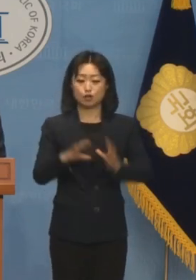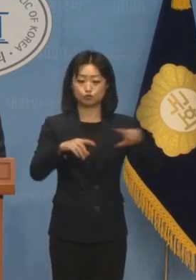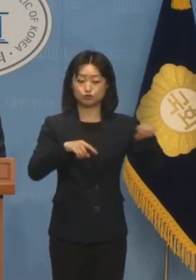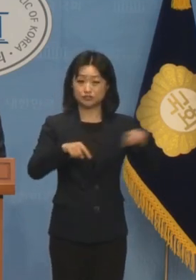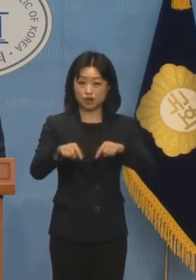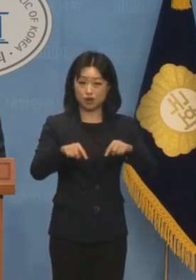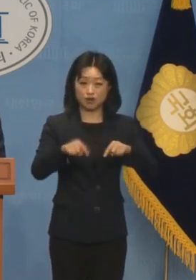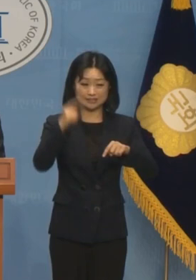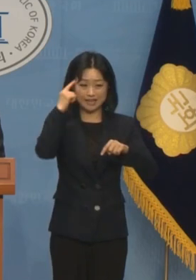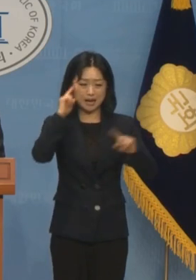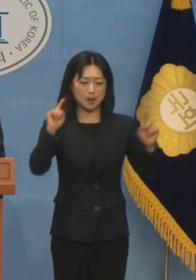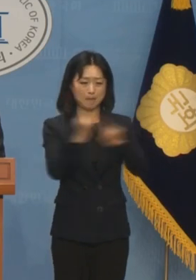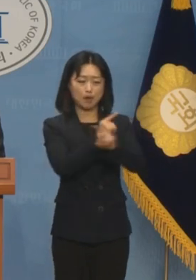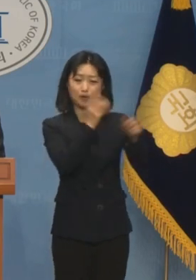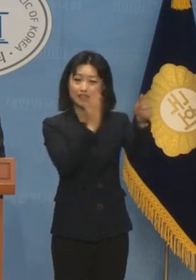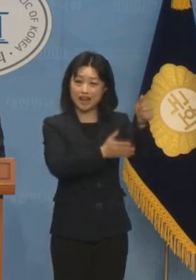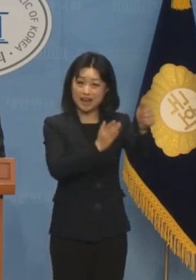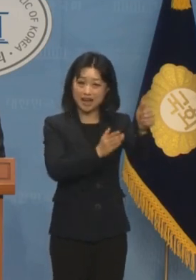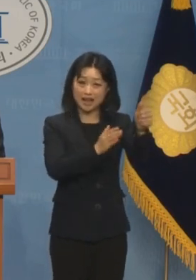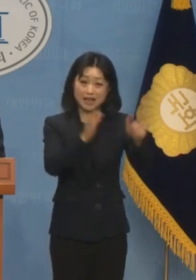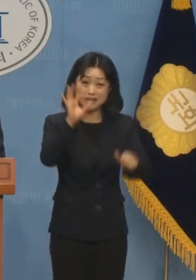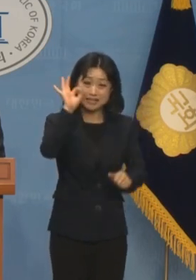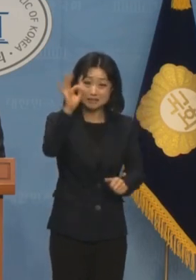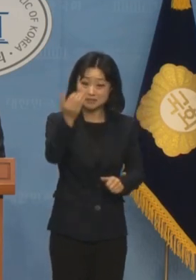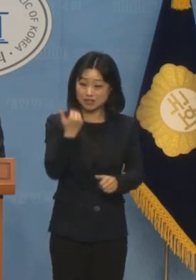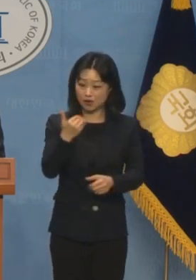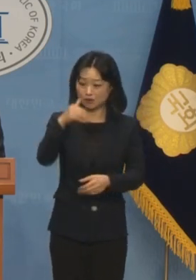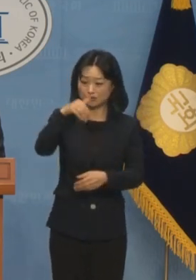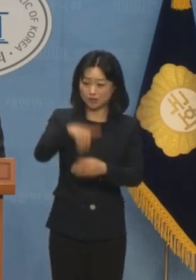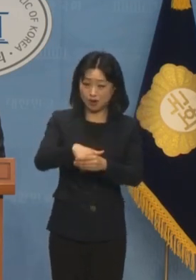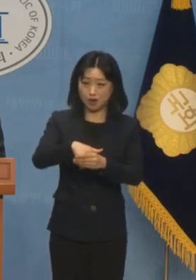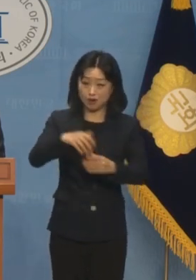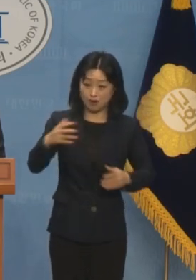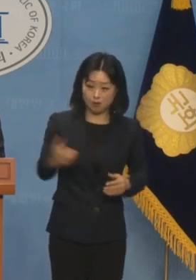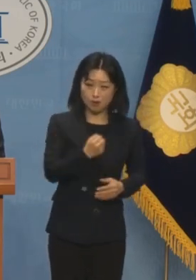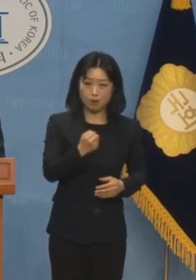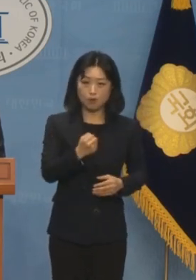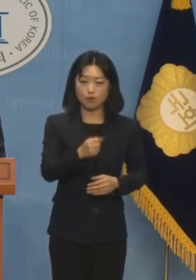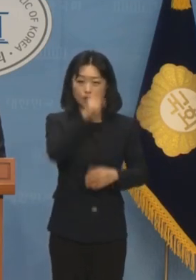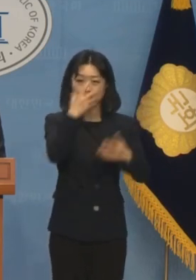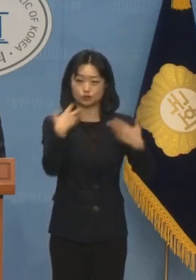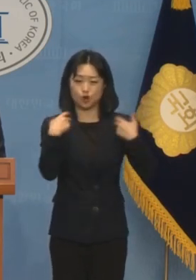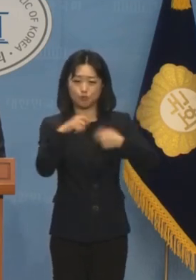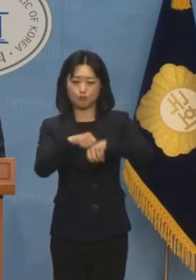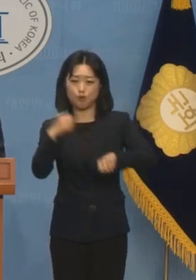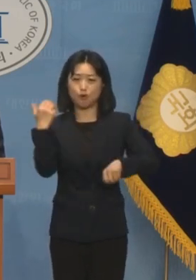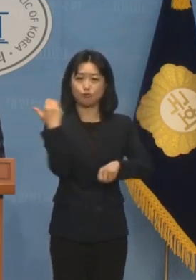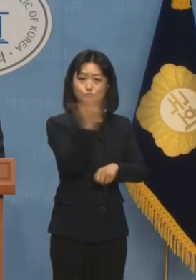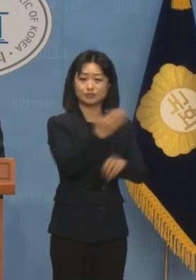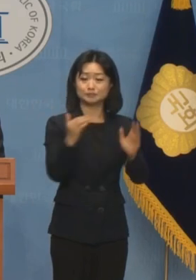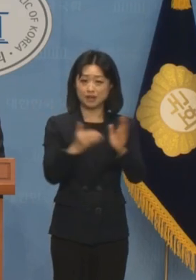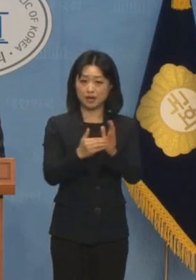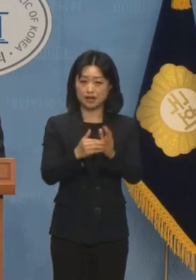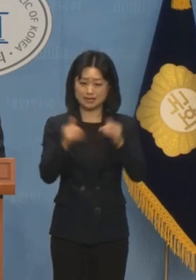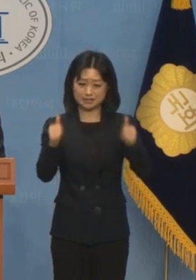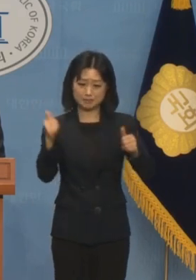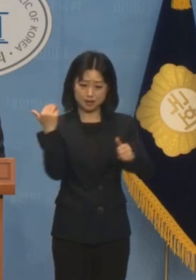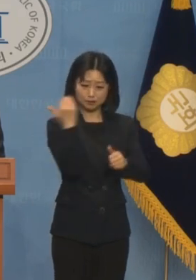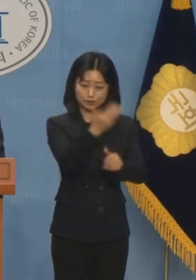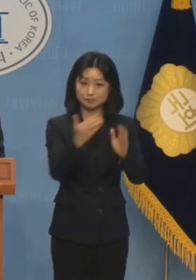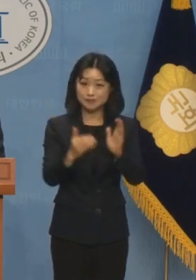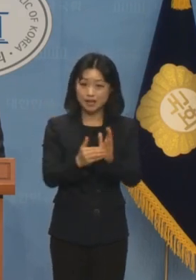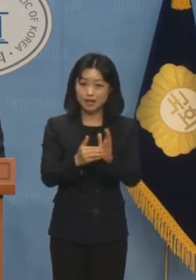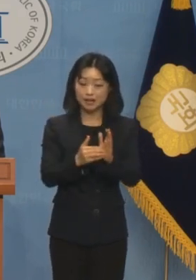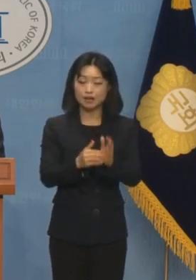국정기조를 바꾸라 불과 10여일 전 선거로 국민이 윤석열 정권을 심판했습니다. 오늘의